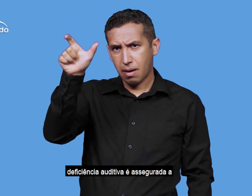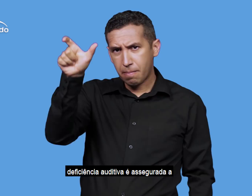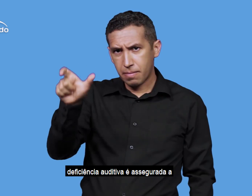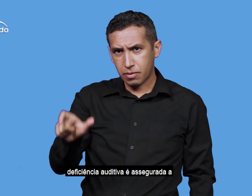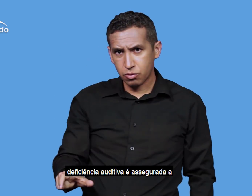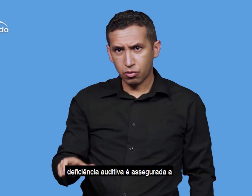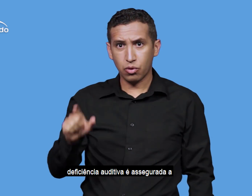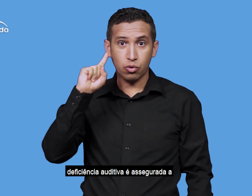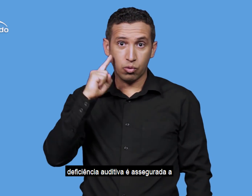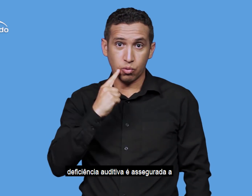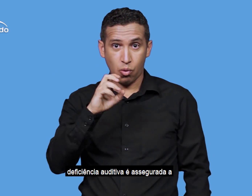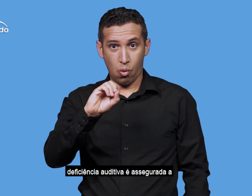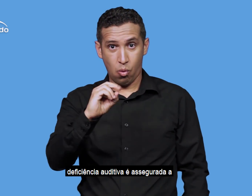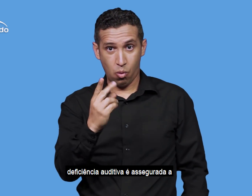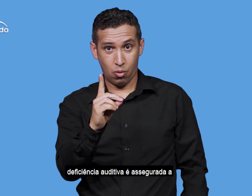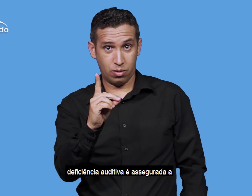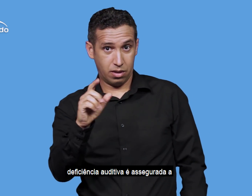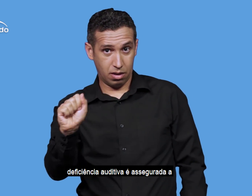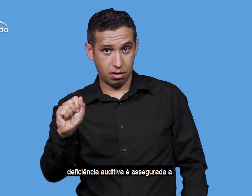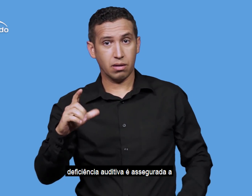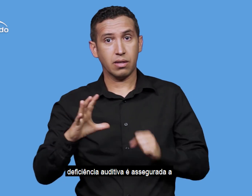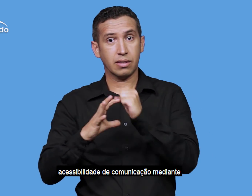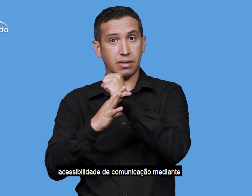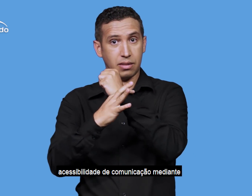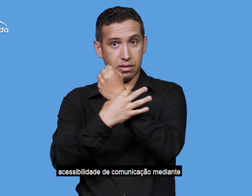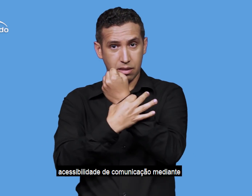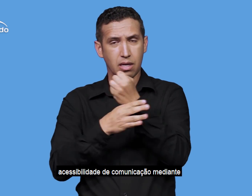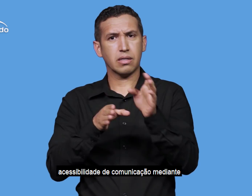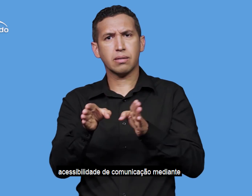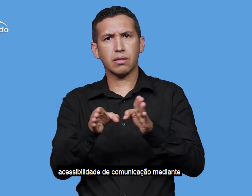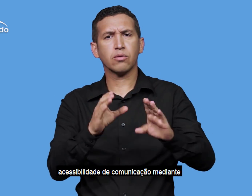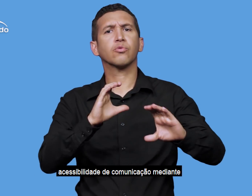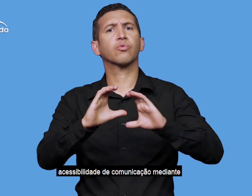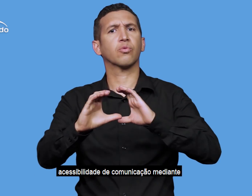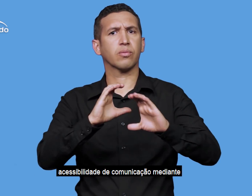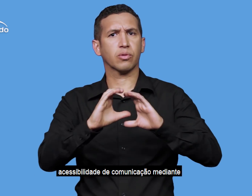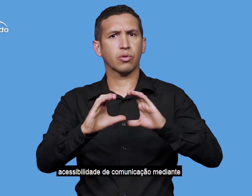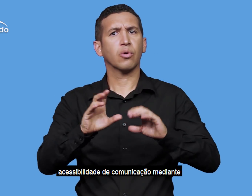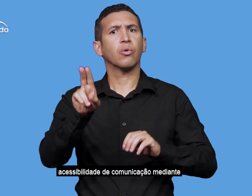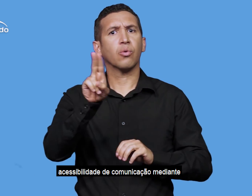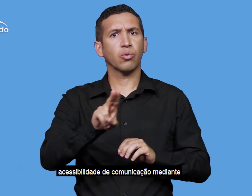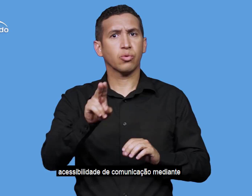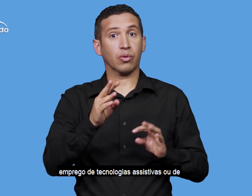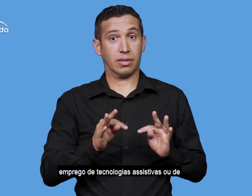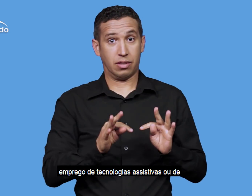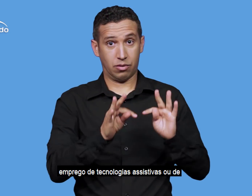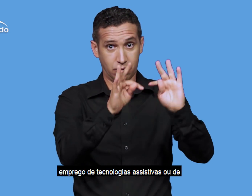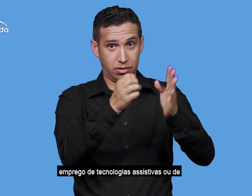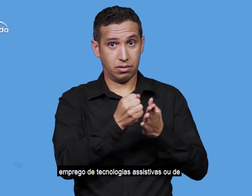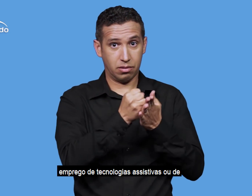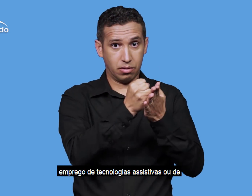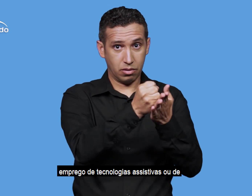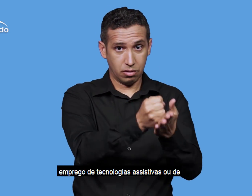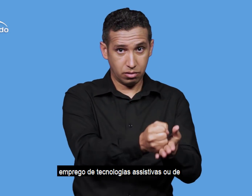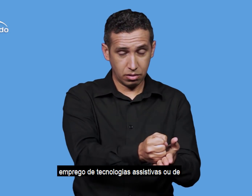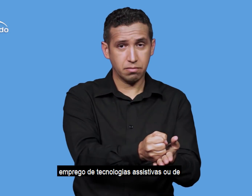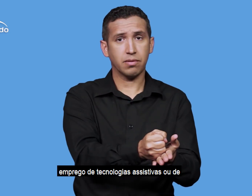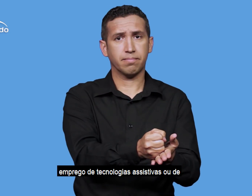auditiva é assegurada a acessibilidade de comunicação mediante emprego de tecnologias assistivas